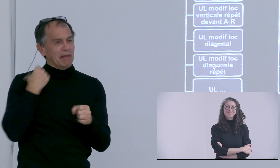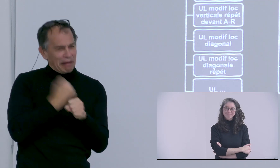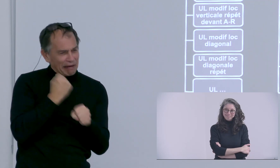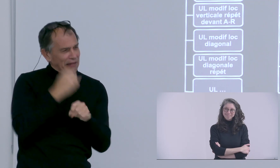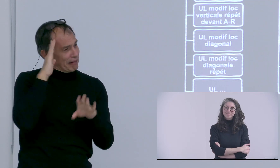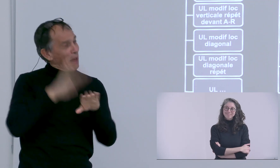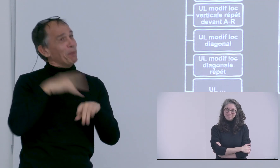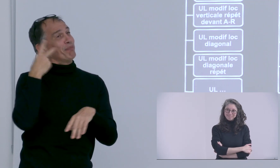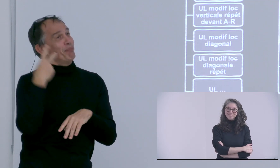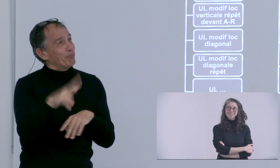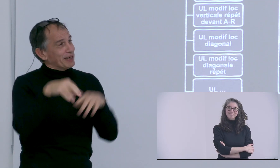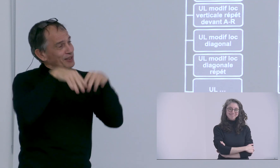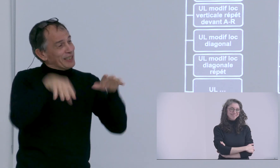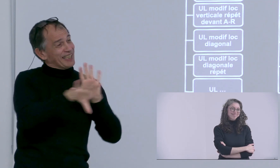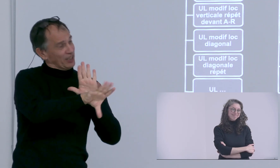de